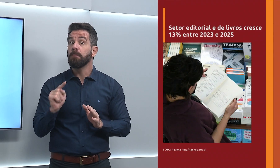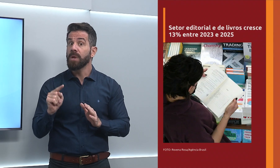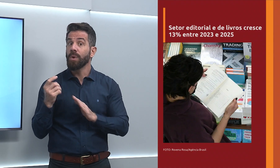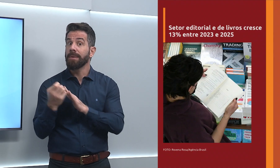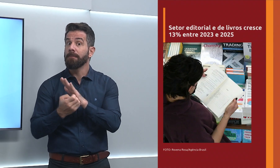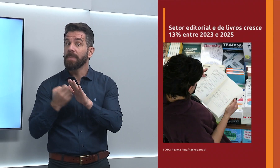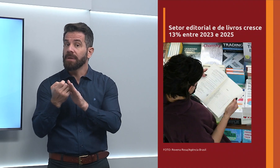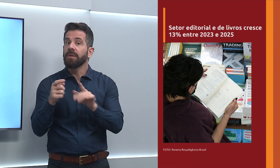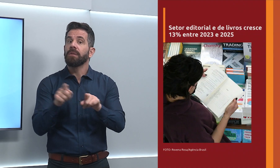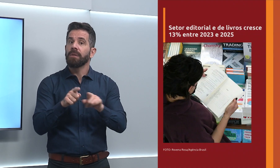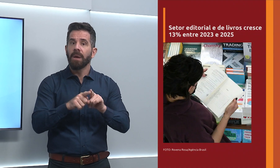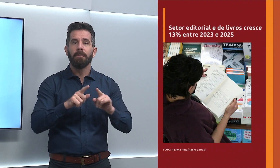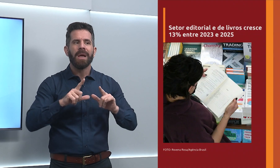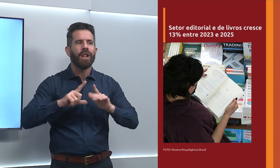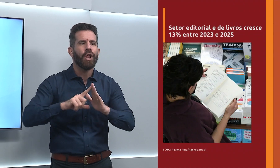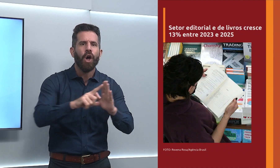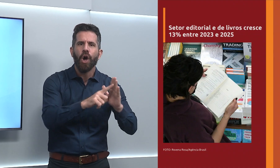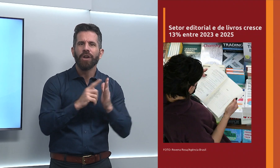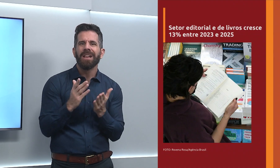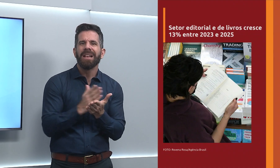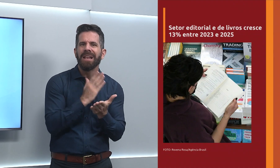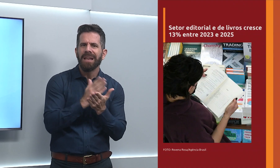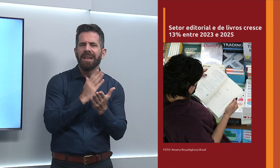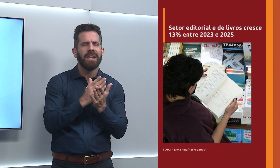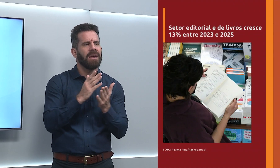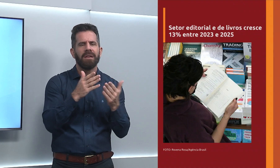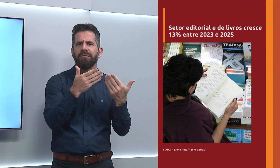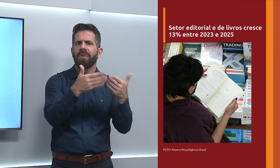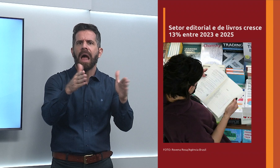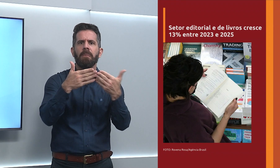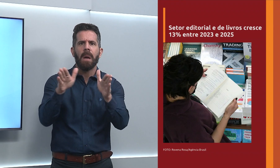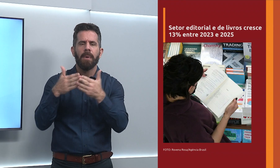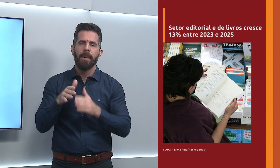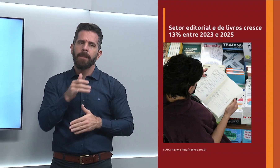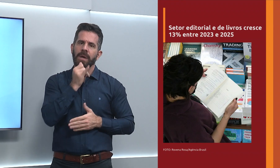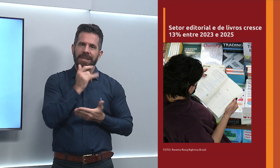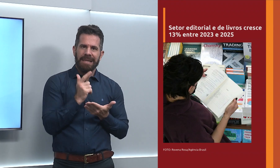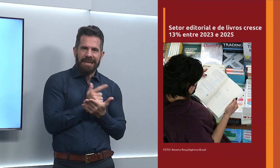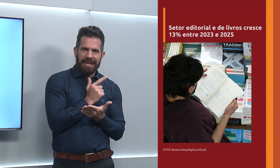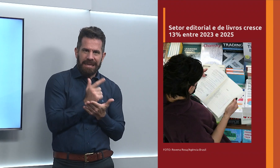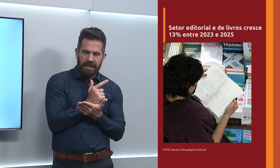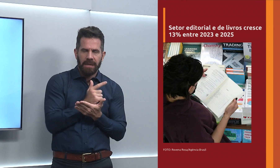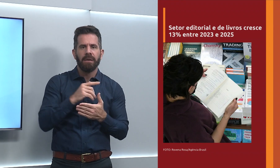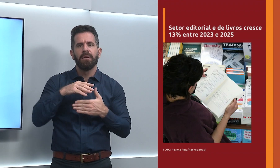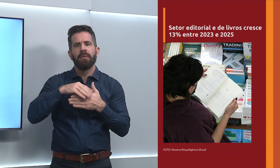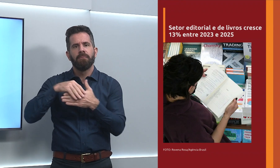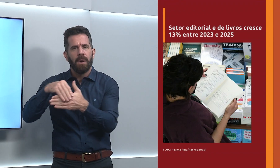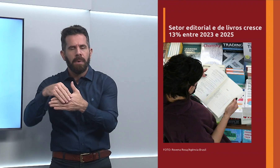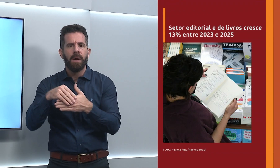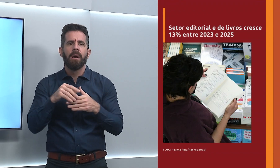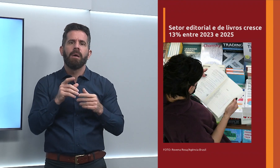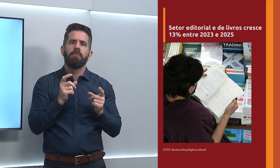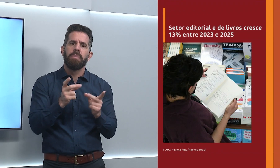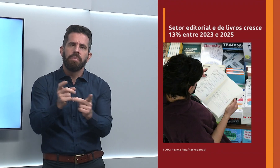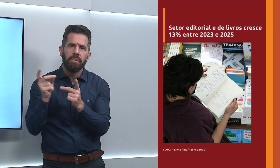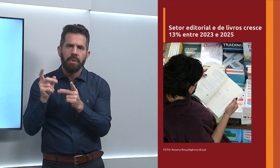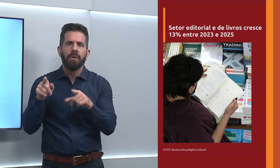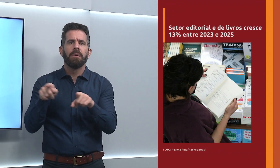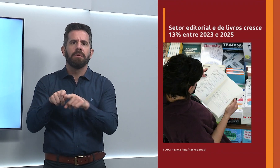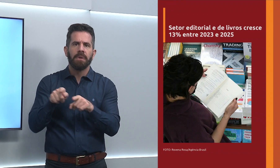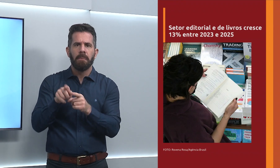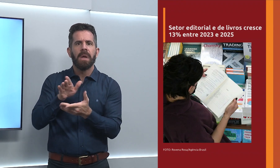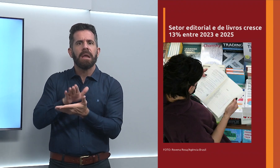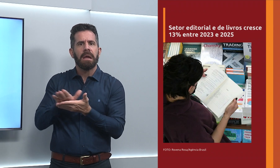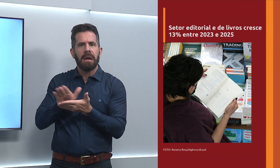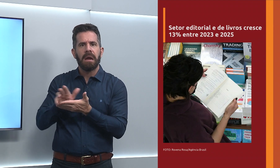ativos em todas as etapas da cadeia, como as editoras de livros, livreiros, distribuidores e gráficas, além